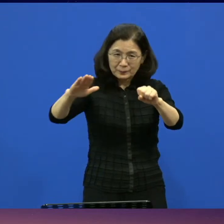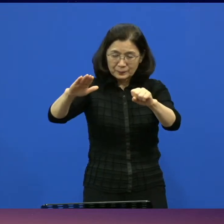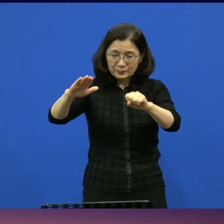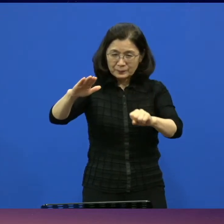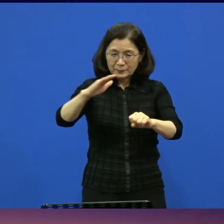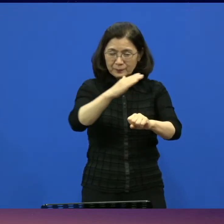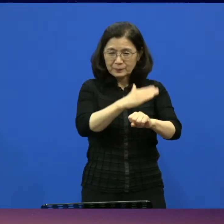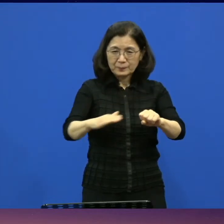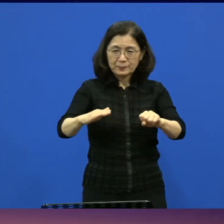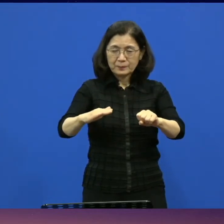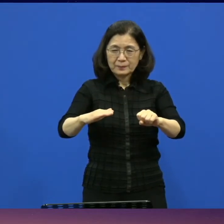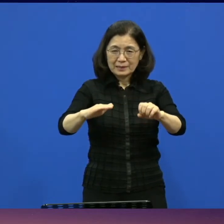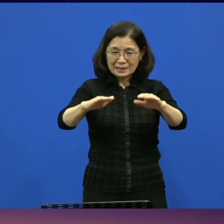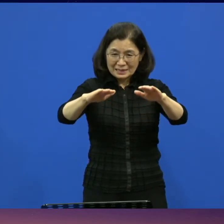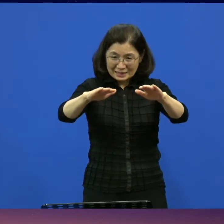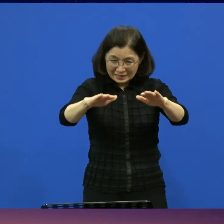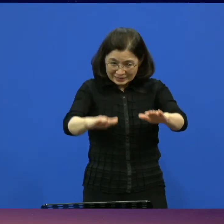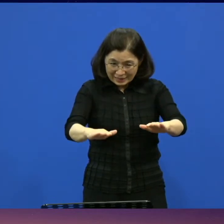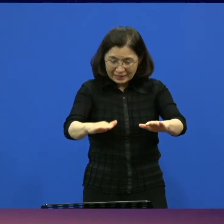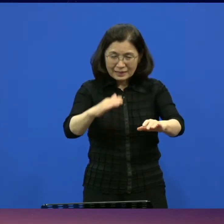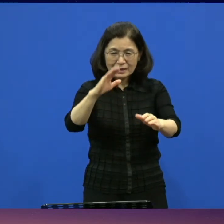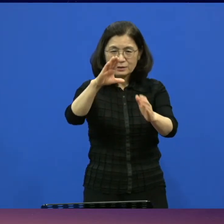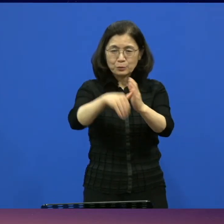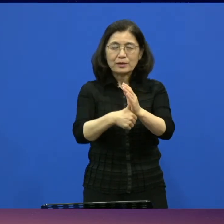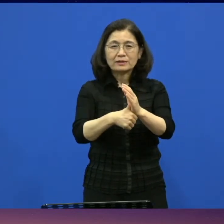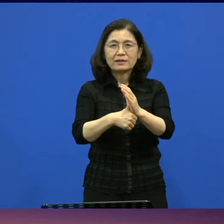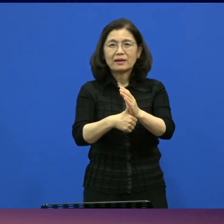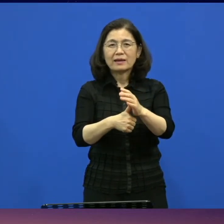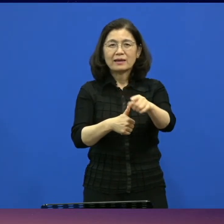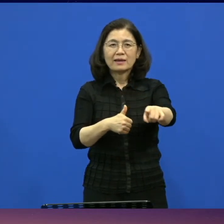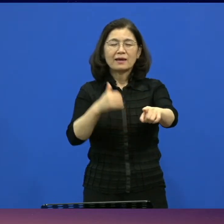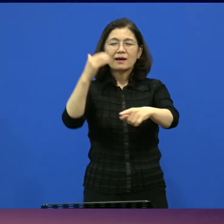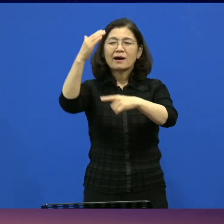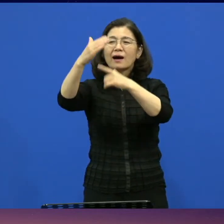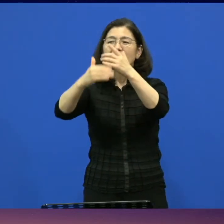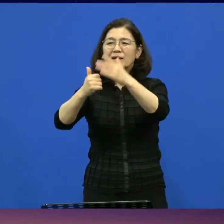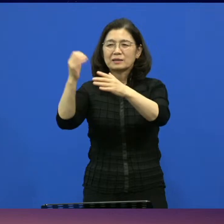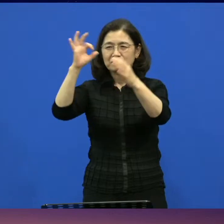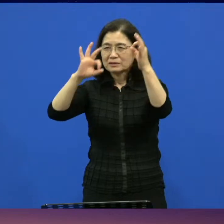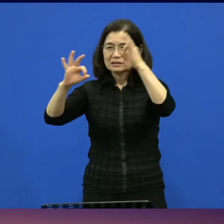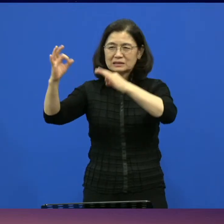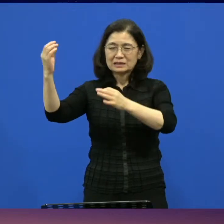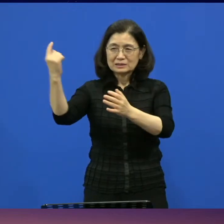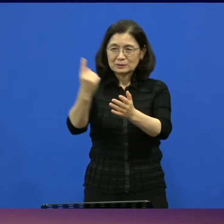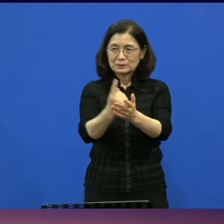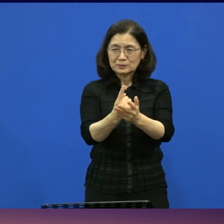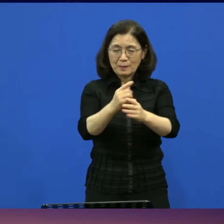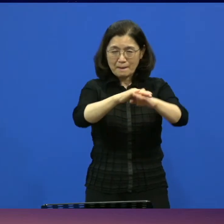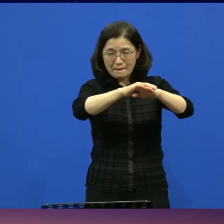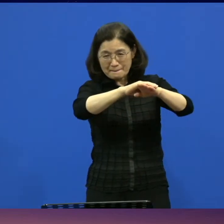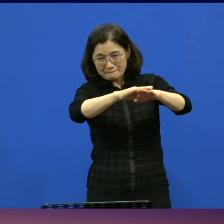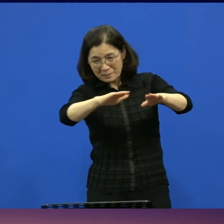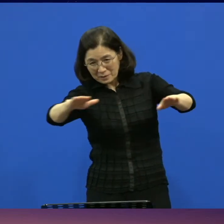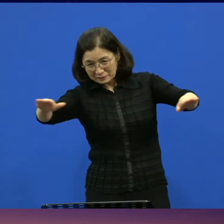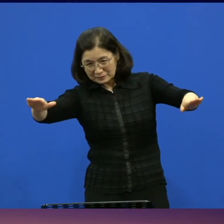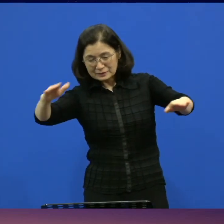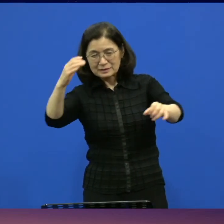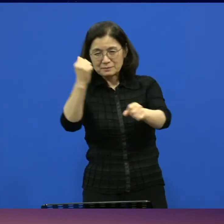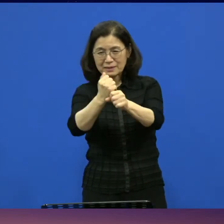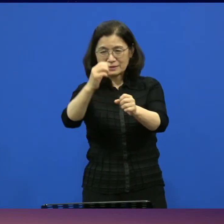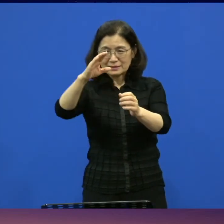낮아져야, 그 높은 산을 허물어뜨려야 평지를 만들어 대로를 만들어서 거기에 주님이